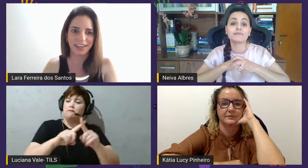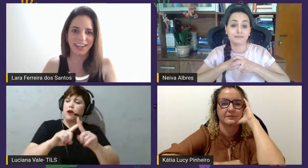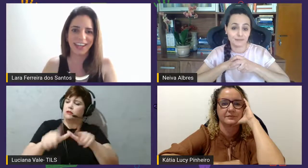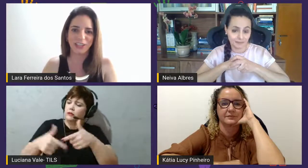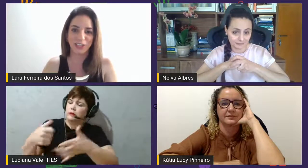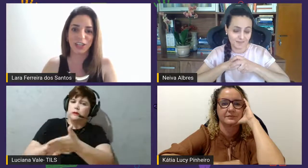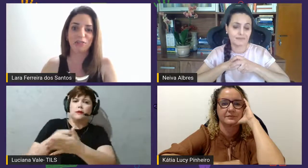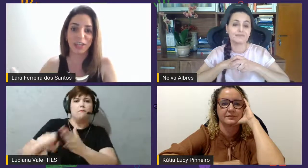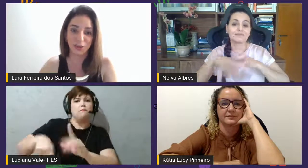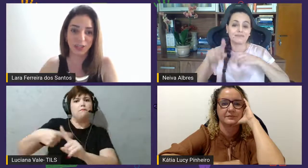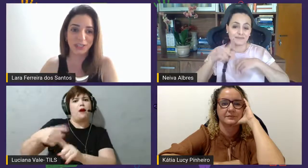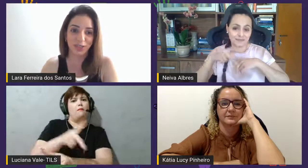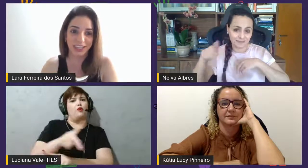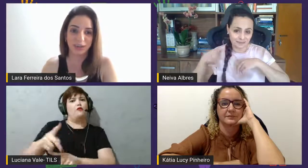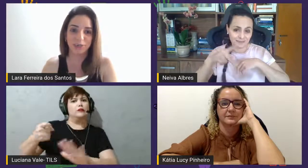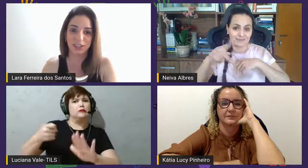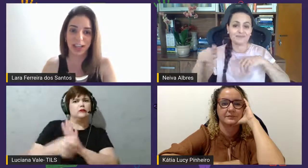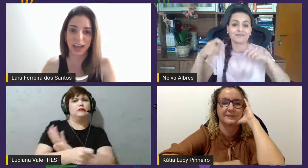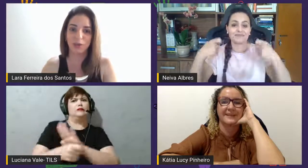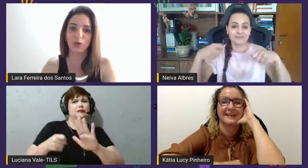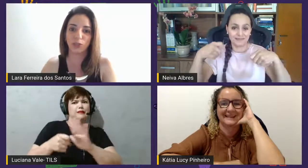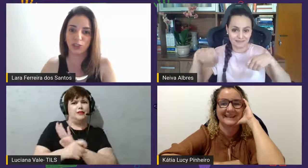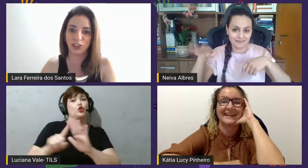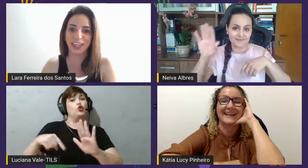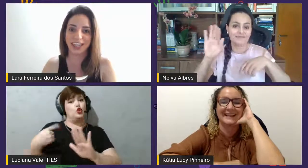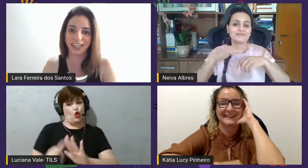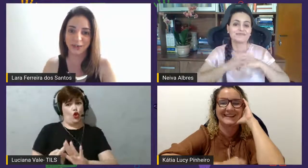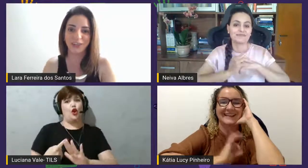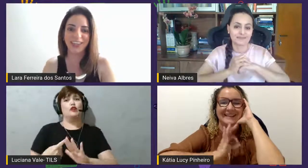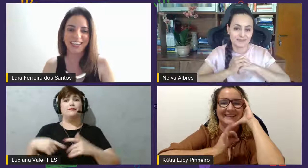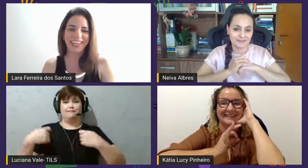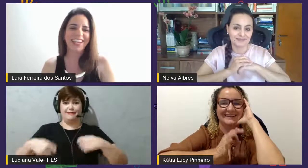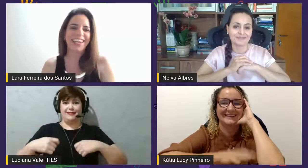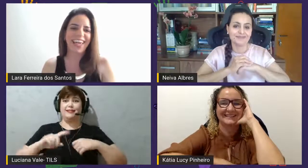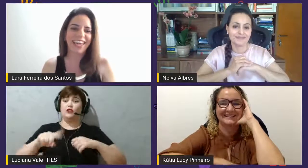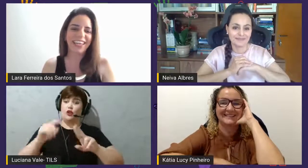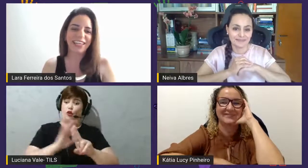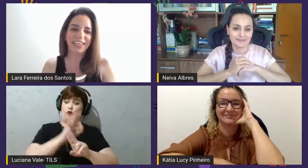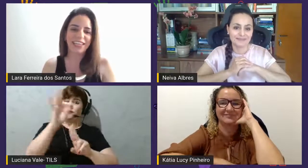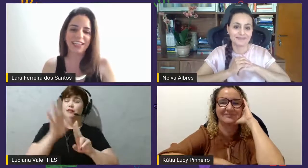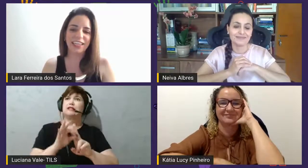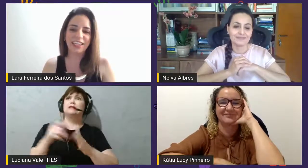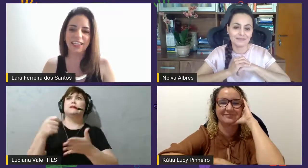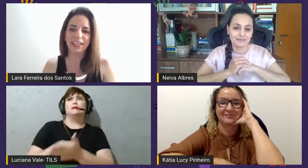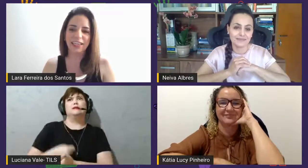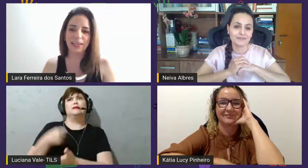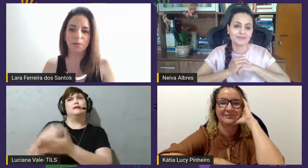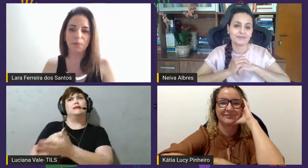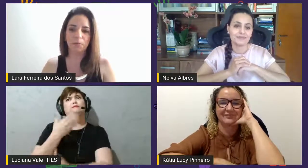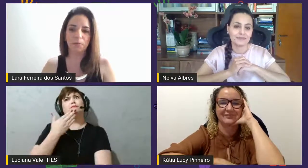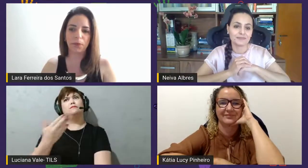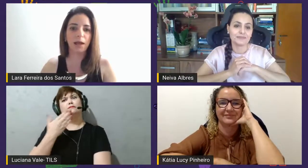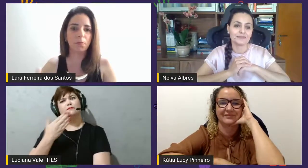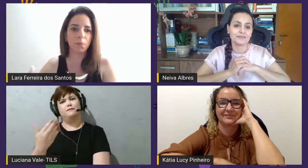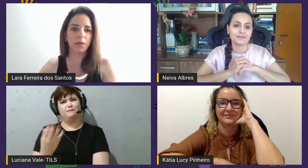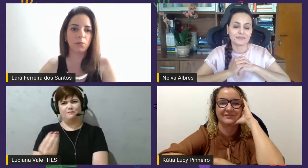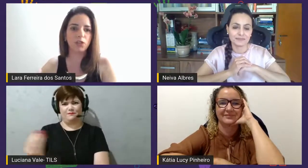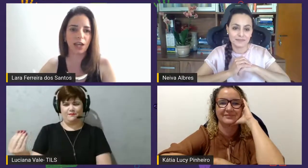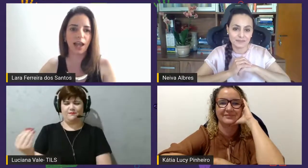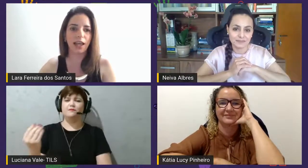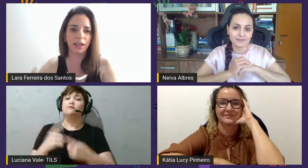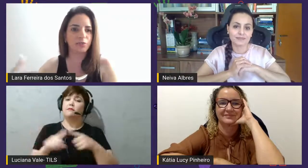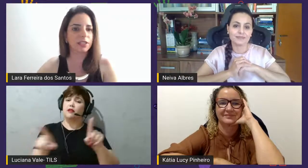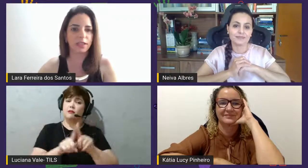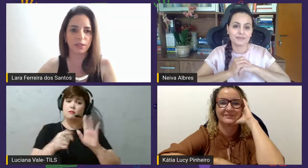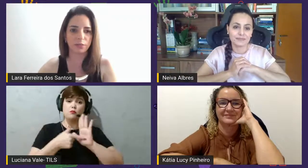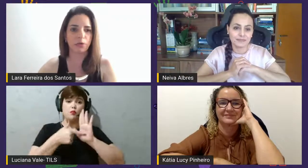docentes. Né? A gente tem feito isso aqui na UFSCar no cotidiano, né? E para